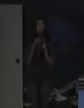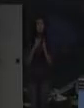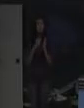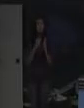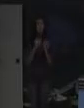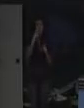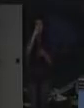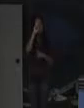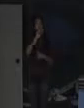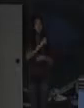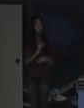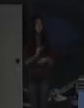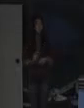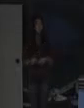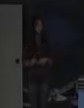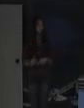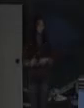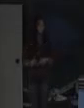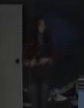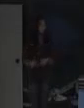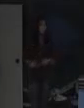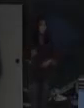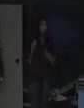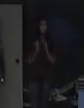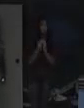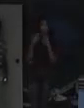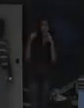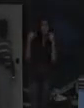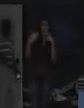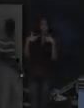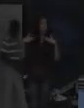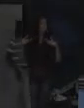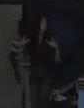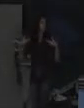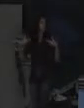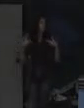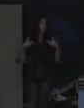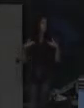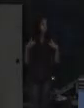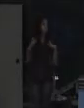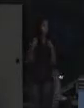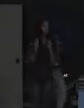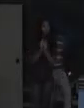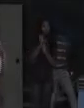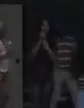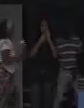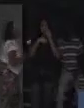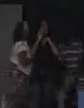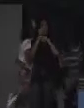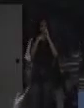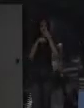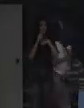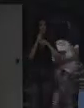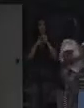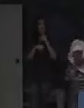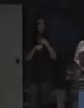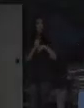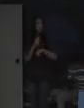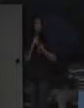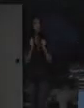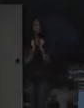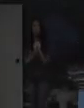casa, sendo ouvido o plenário, em ação conjunta com o Poder Executivo, que oficie o governo do Estado da